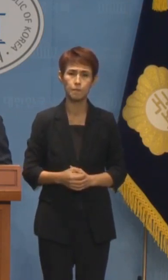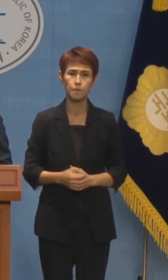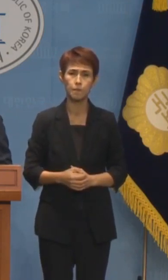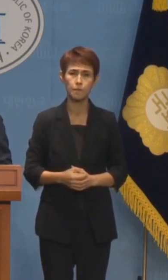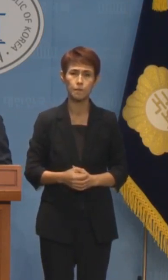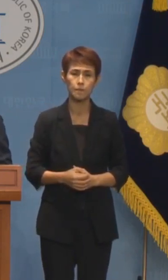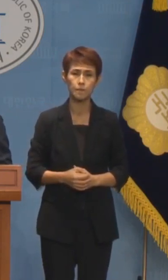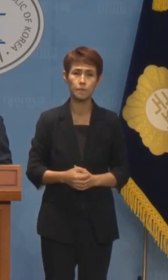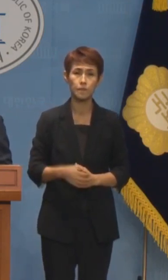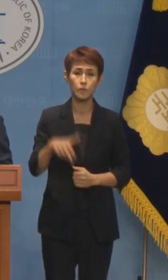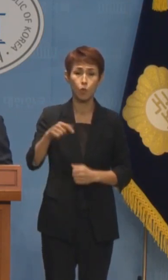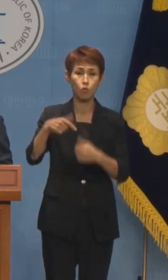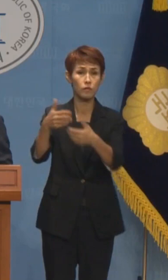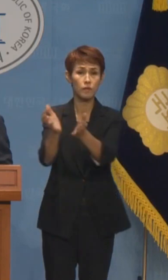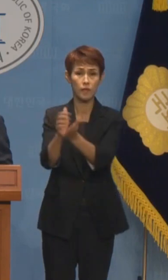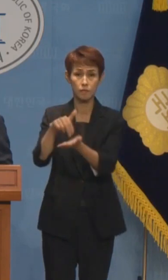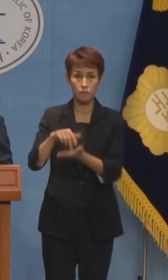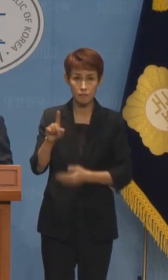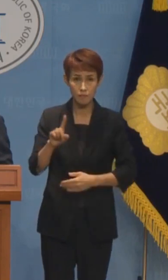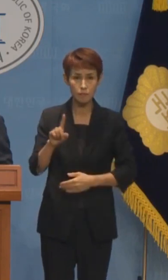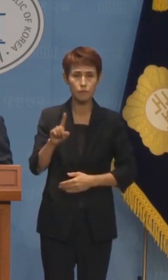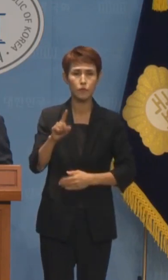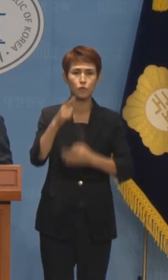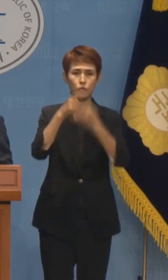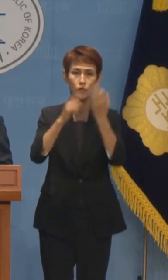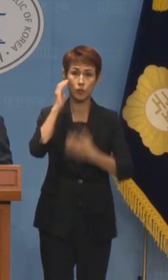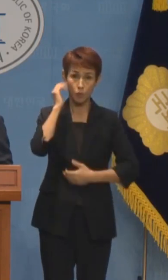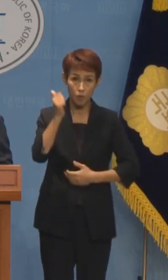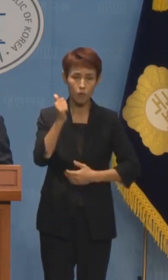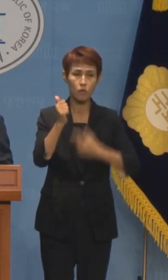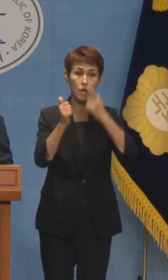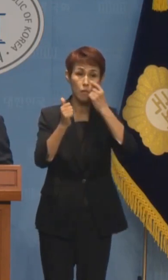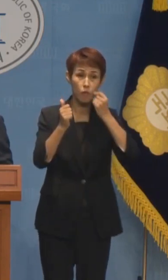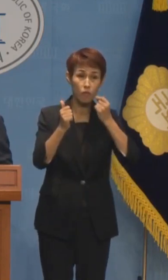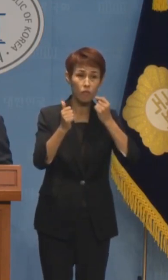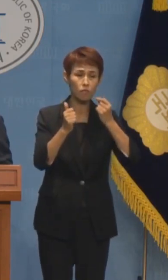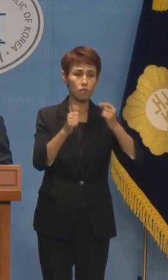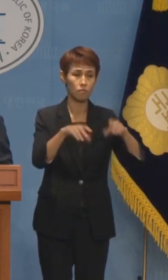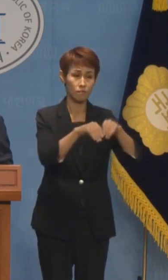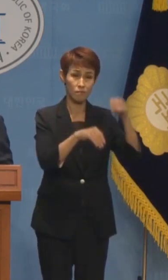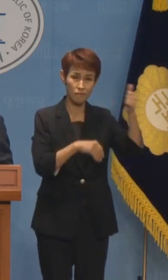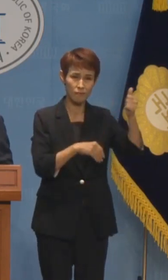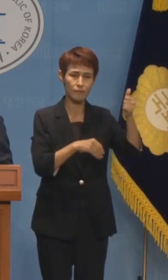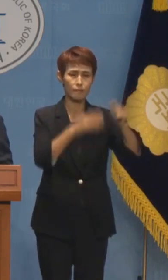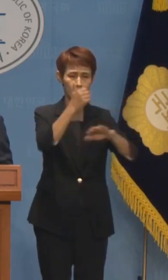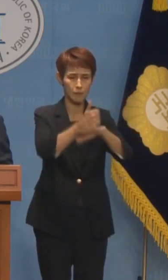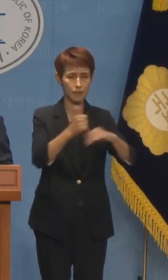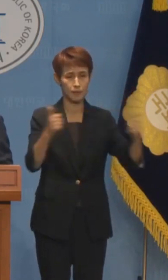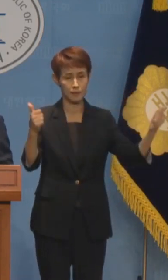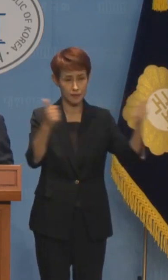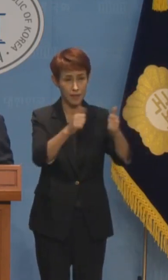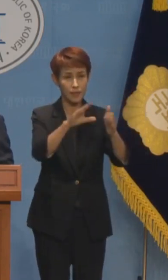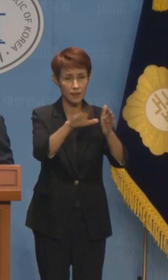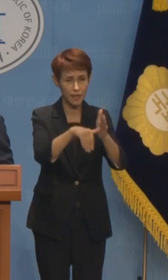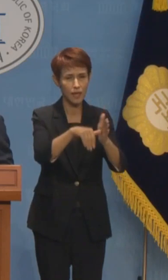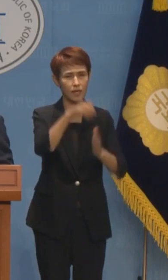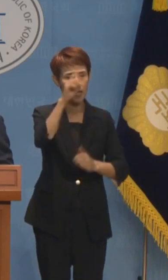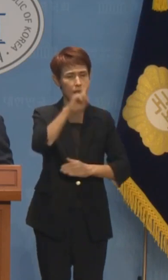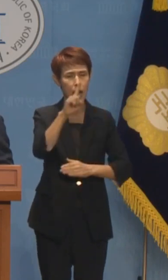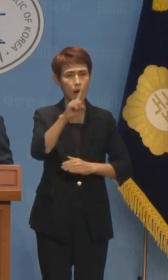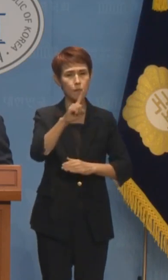없습니다 혁신당 윤 대통령과 기시다 총리가 고별 회담에서 보디 아무런